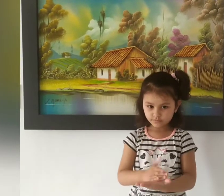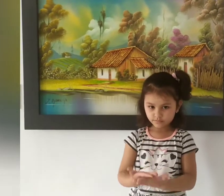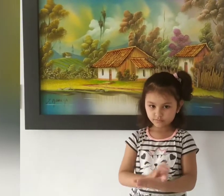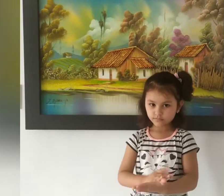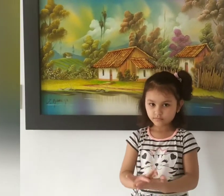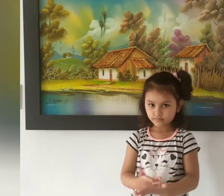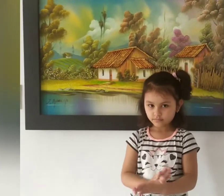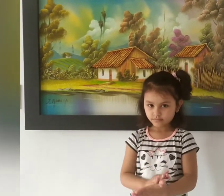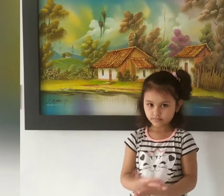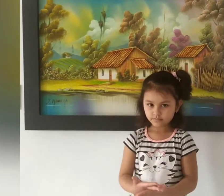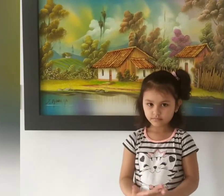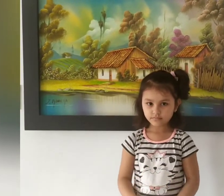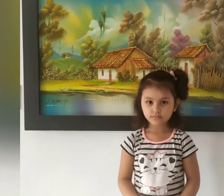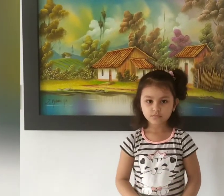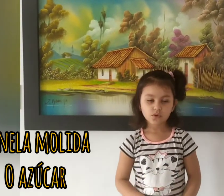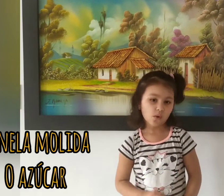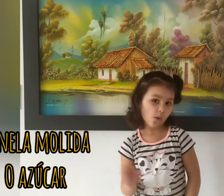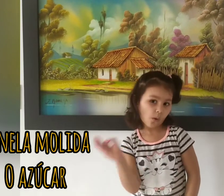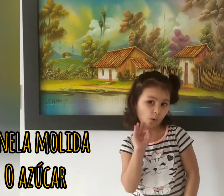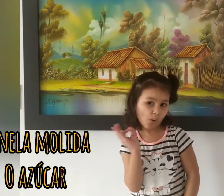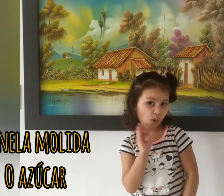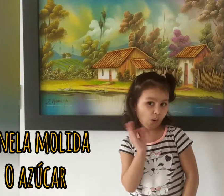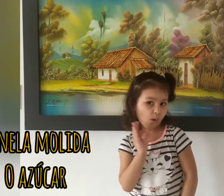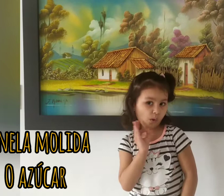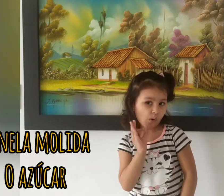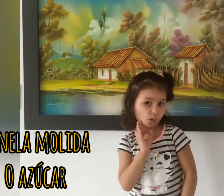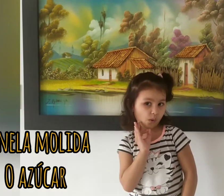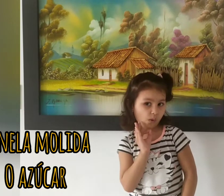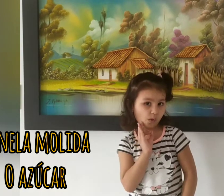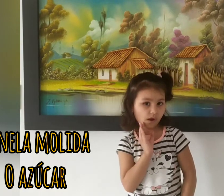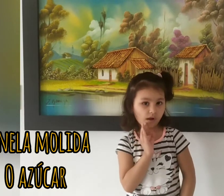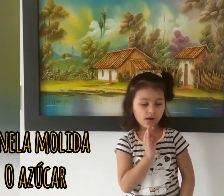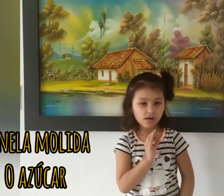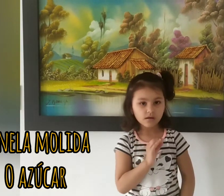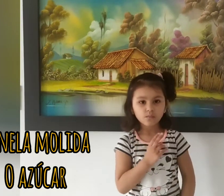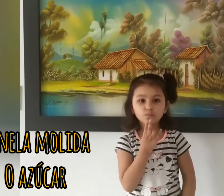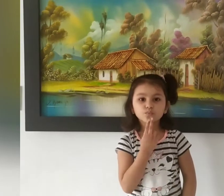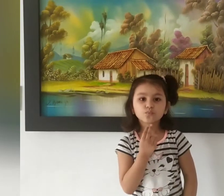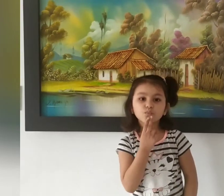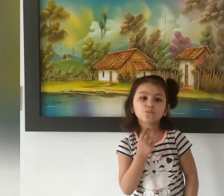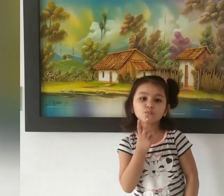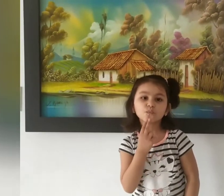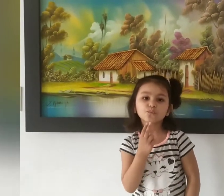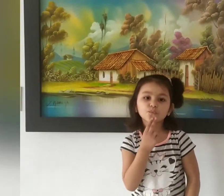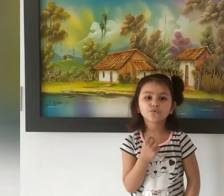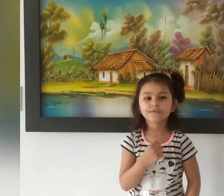Una palmina. O dulce.